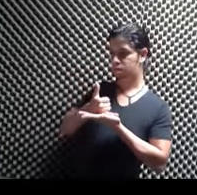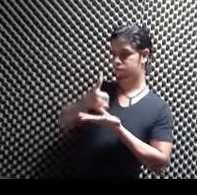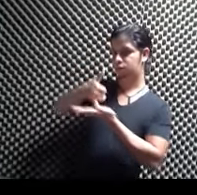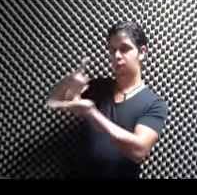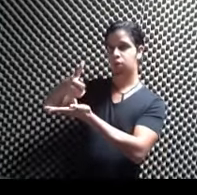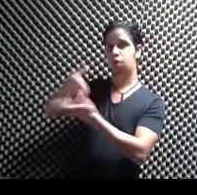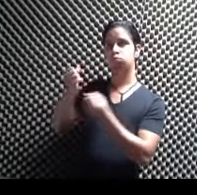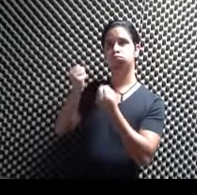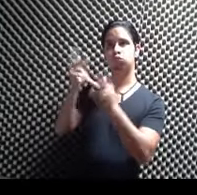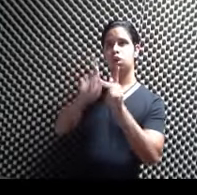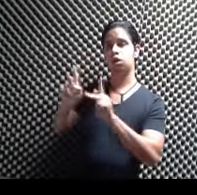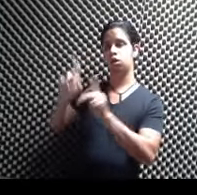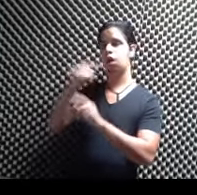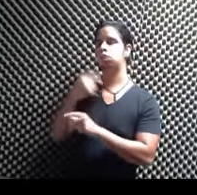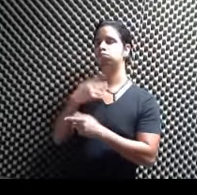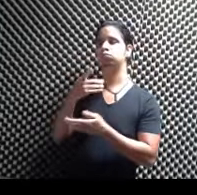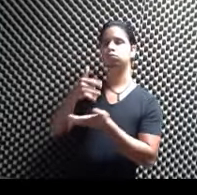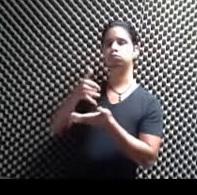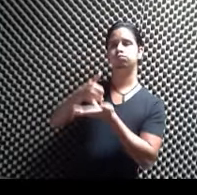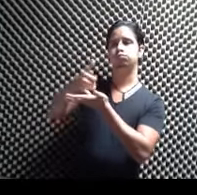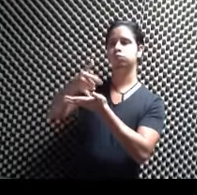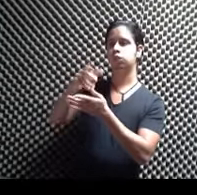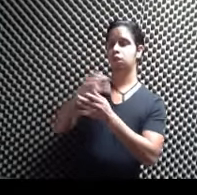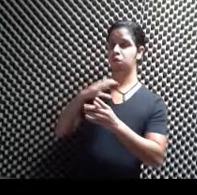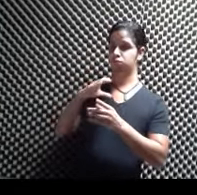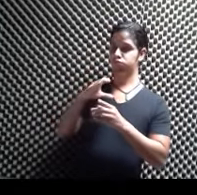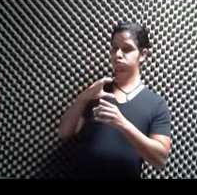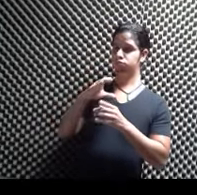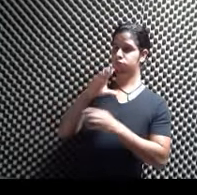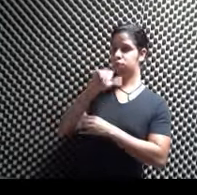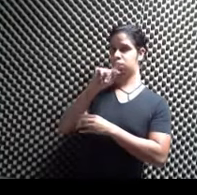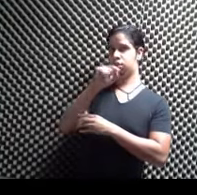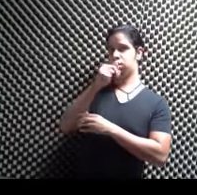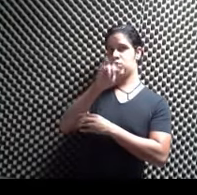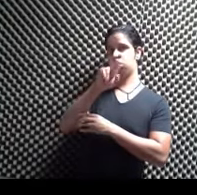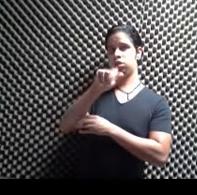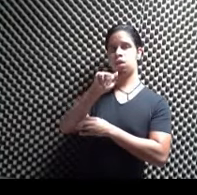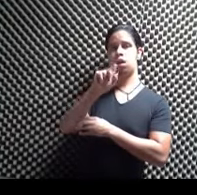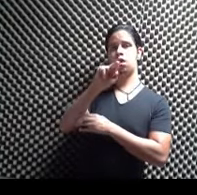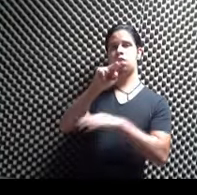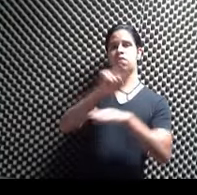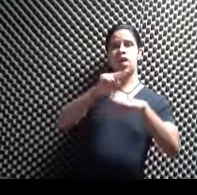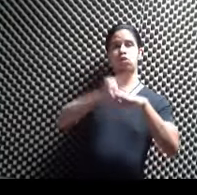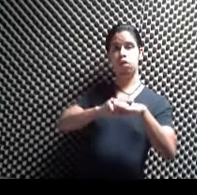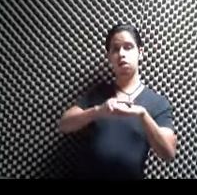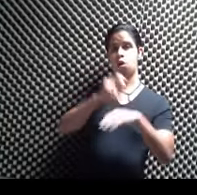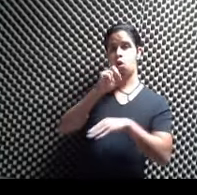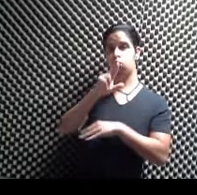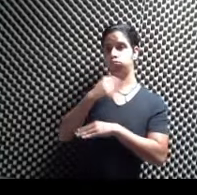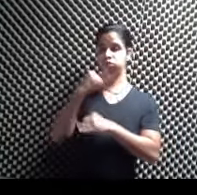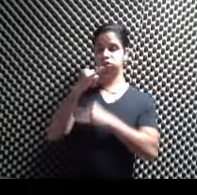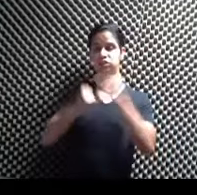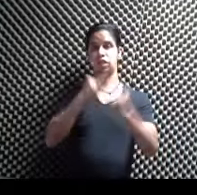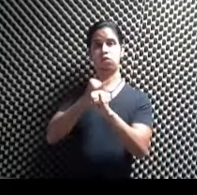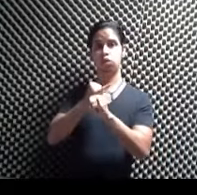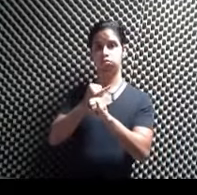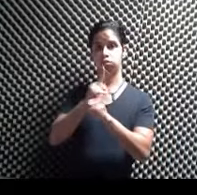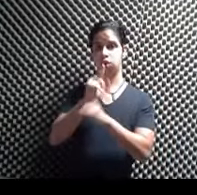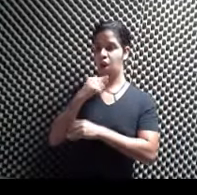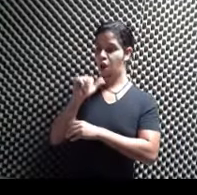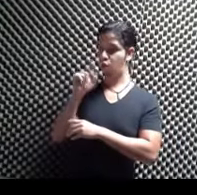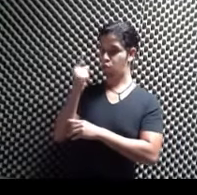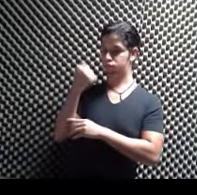sea, hay premiación de categoría nacional e internacional, ¿verdad? Siempre se coge el mejor corto, pero también hay otras premiaciones, ¿verdad? Hay otros premios... que si el premio